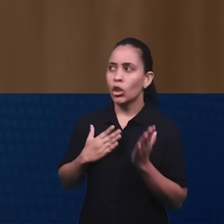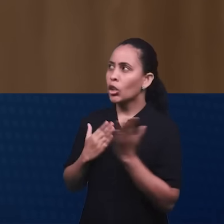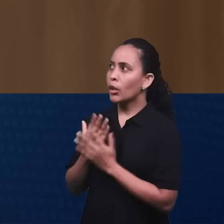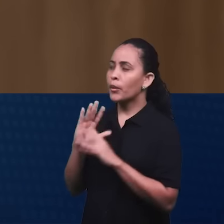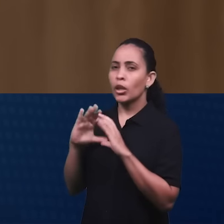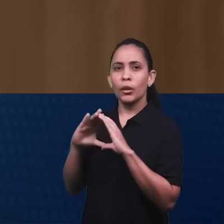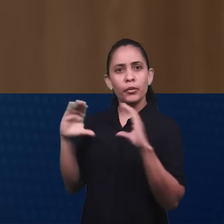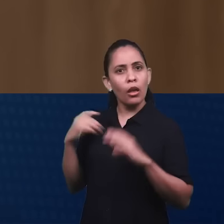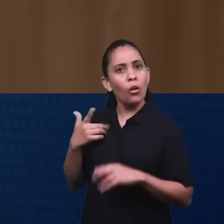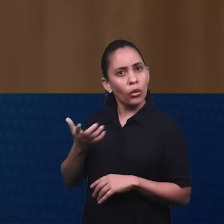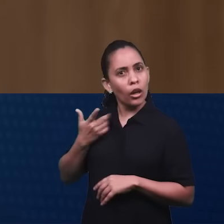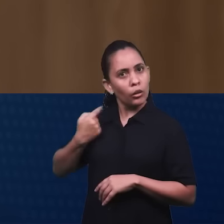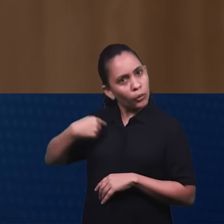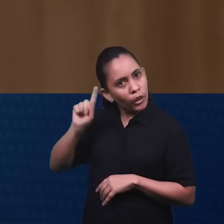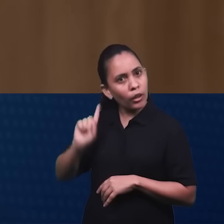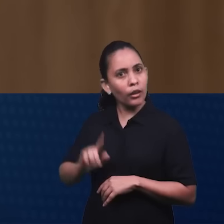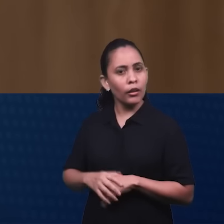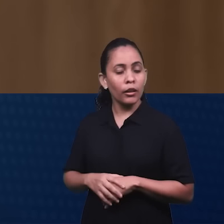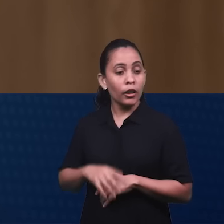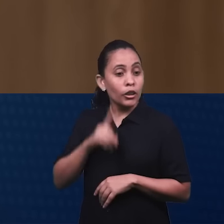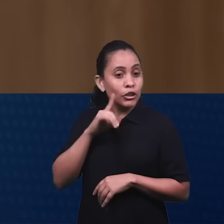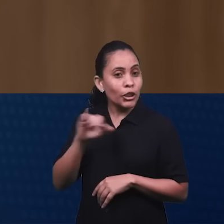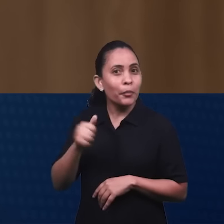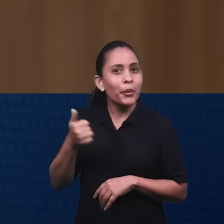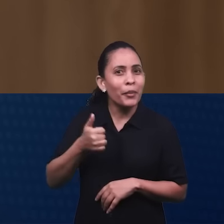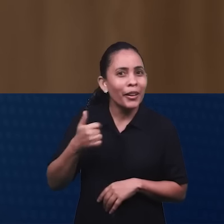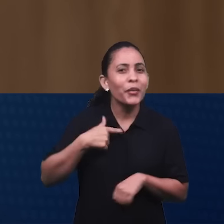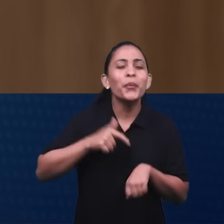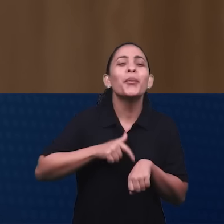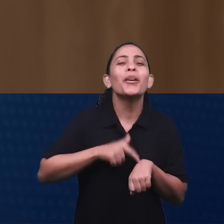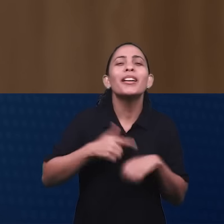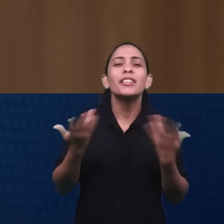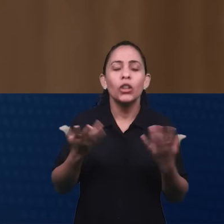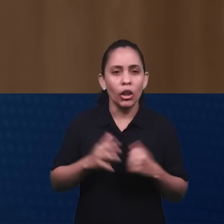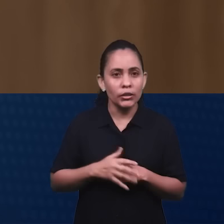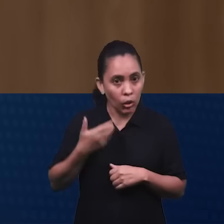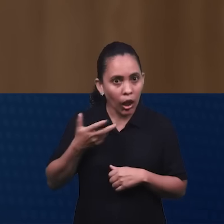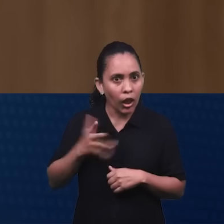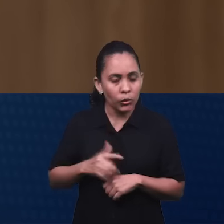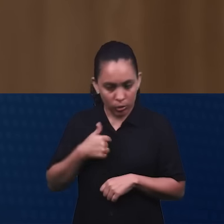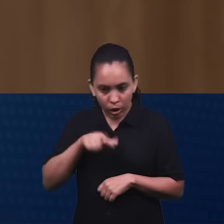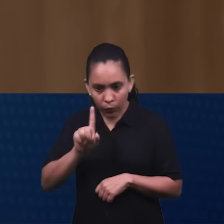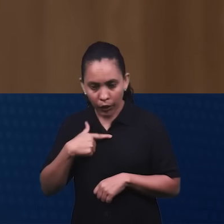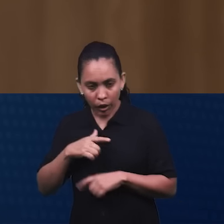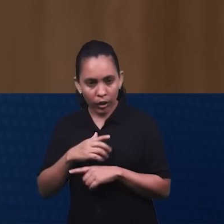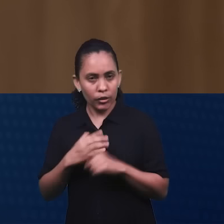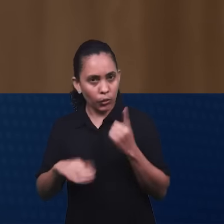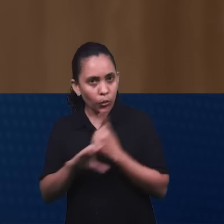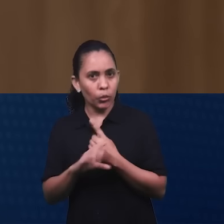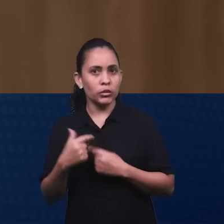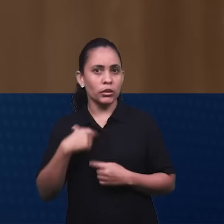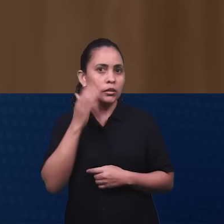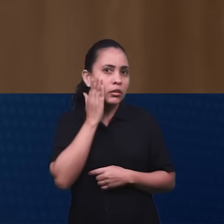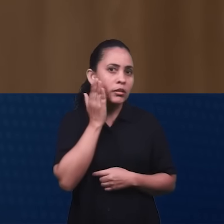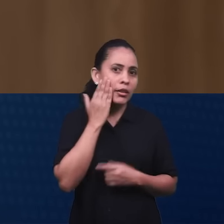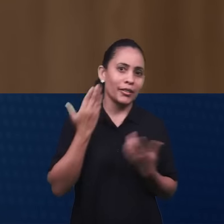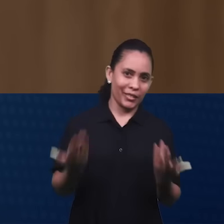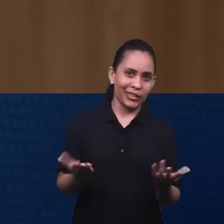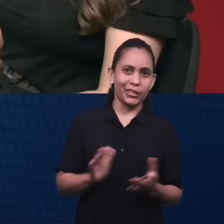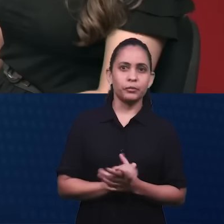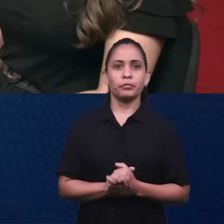céu. Eu quero ir. Dia 1º? Que horas? Isso aí. Então, ali ele compreendeu do que a gente estava